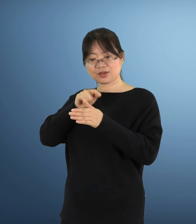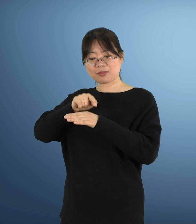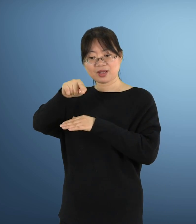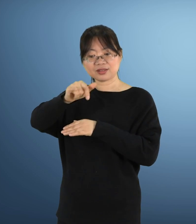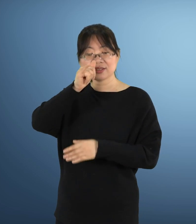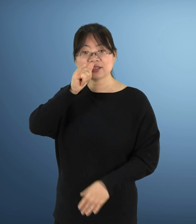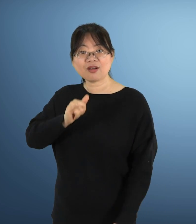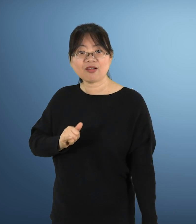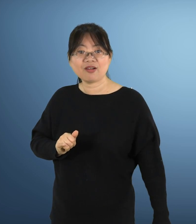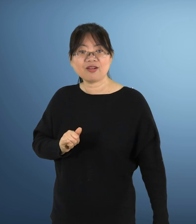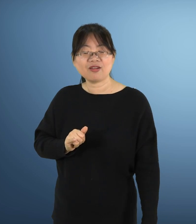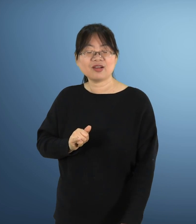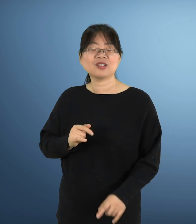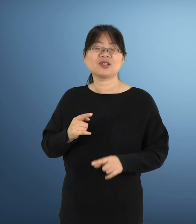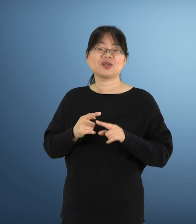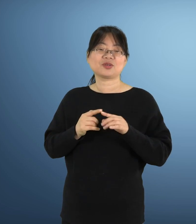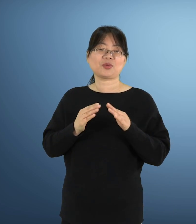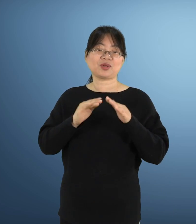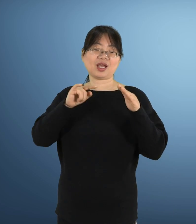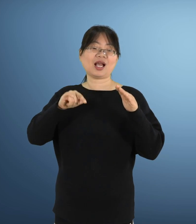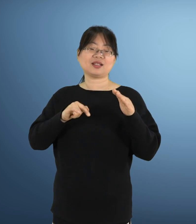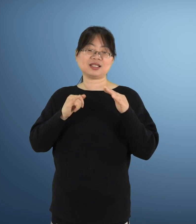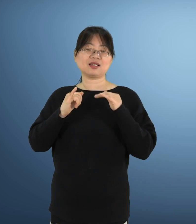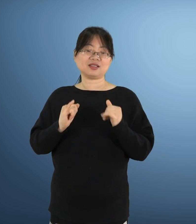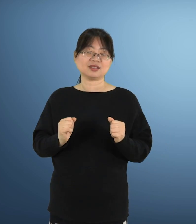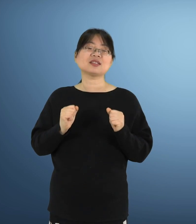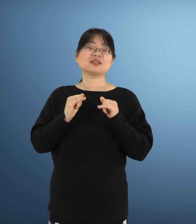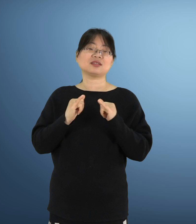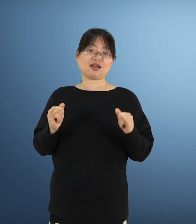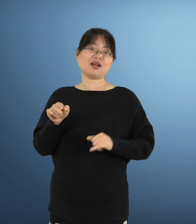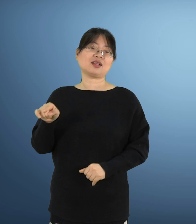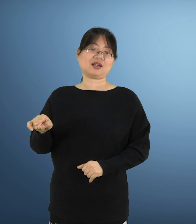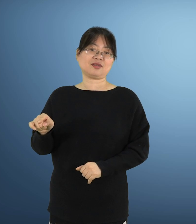이 교회 안에 있는 사람들이라고요.